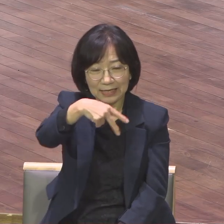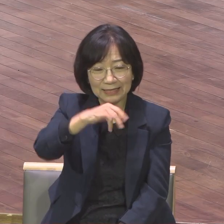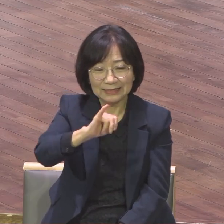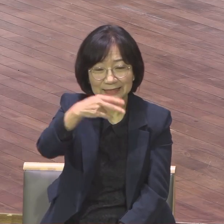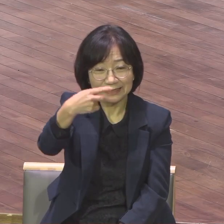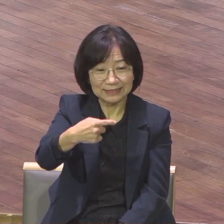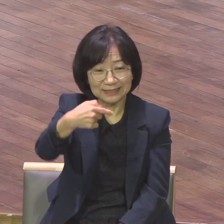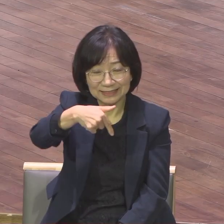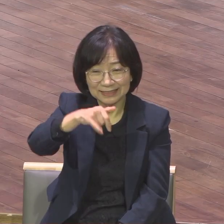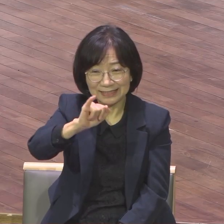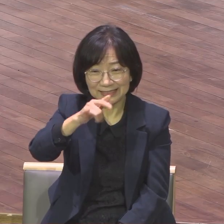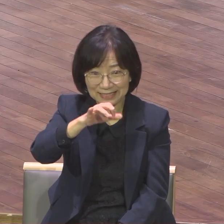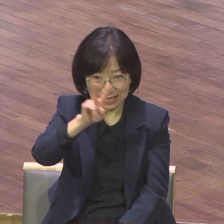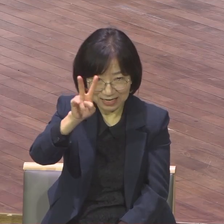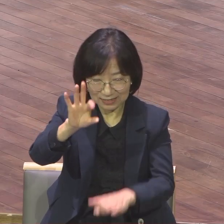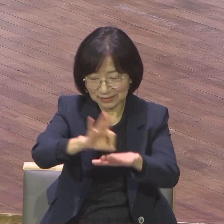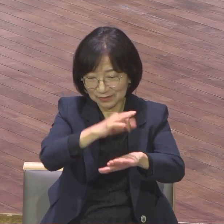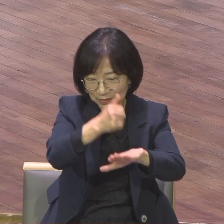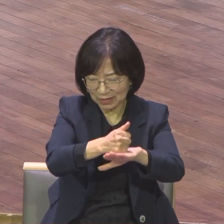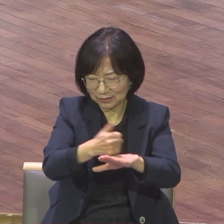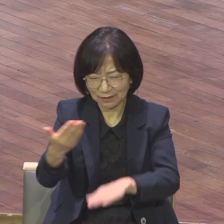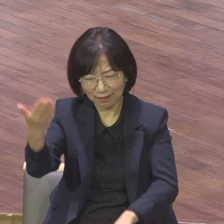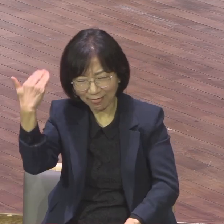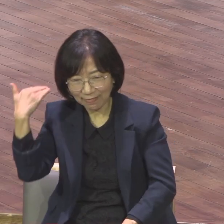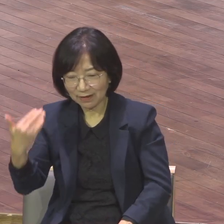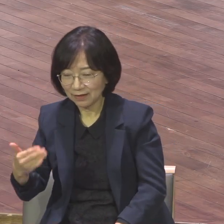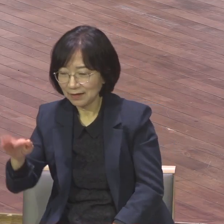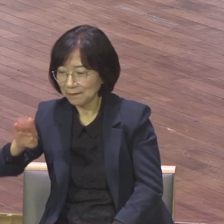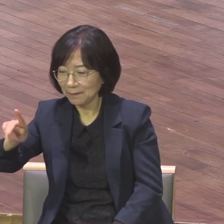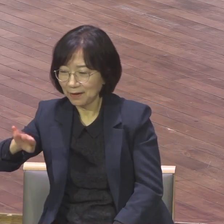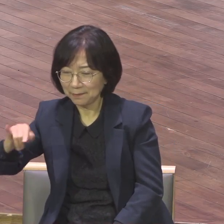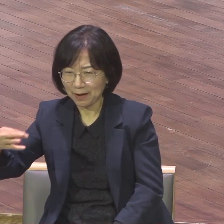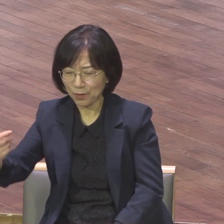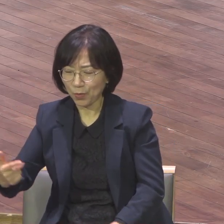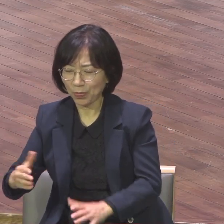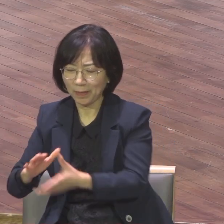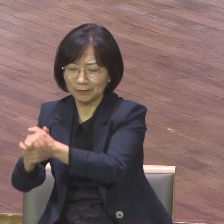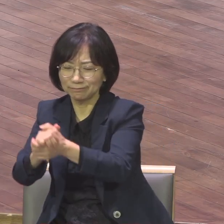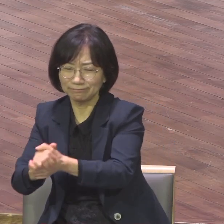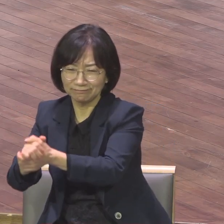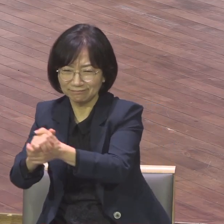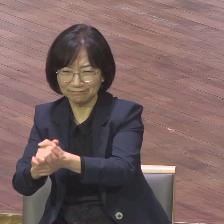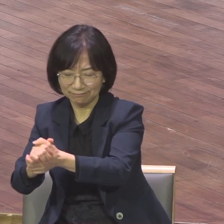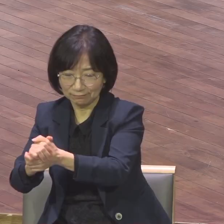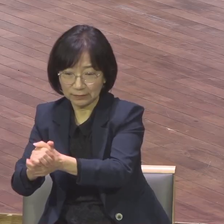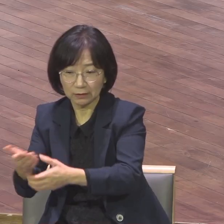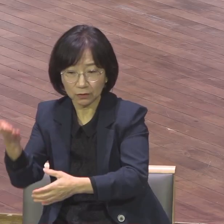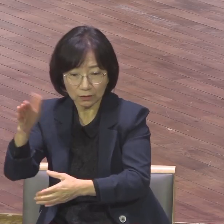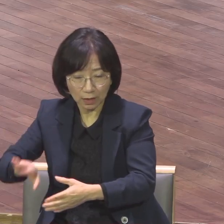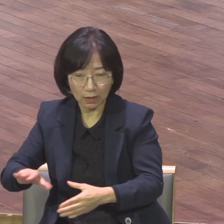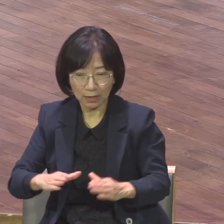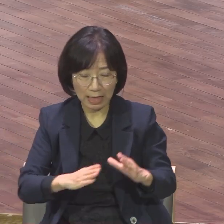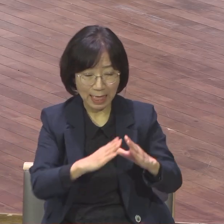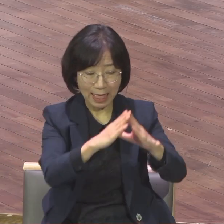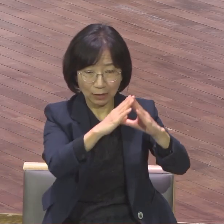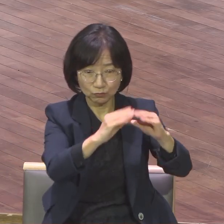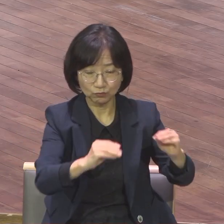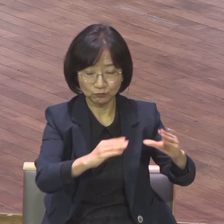점차적으로 자꾸 이 유다 안에 출애굽, 그러니까